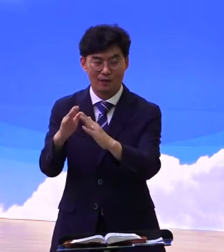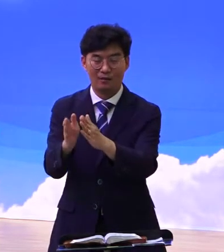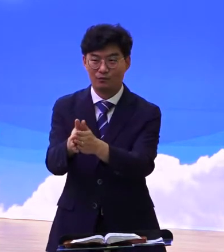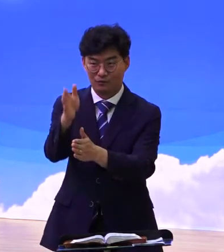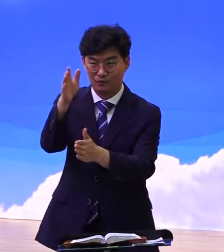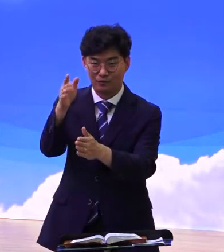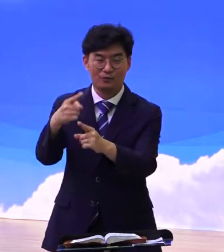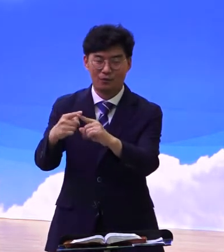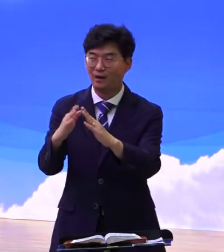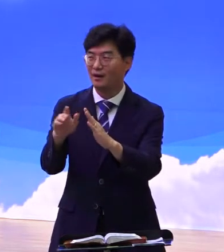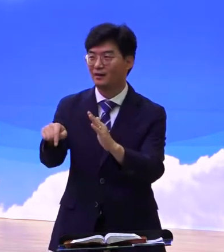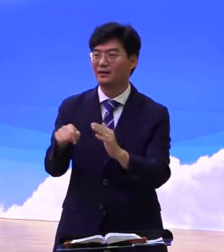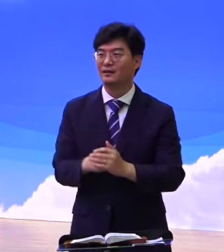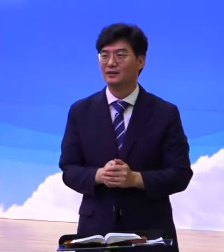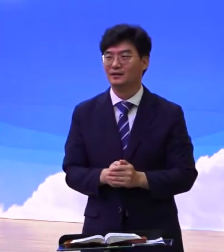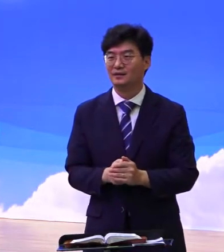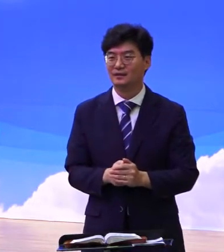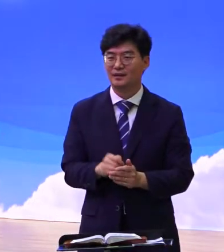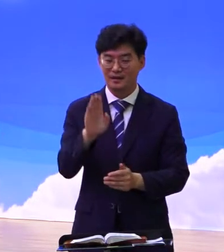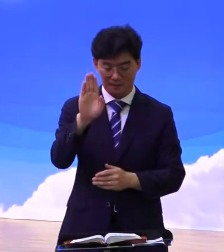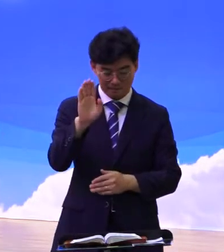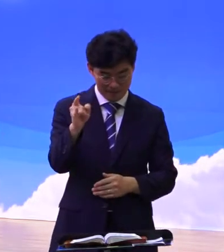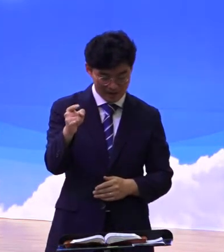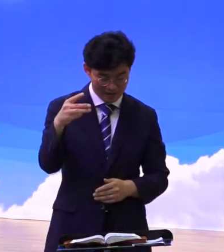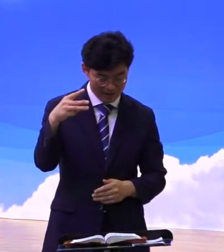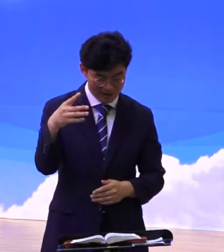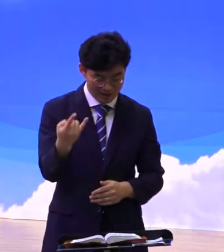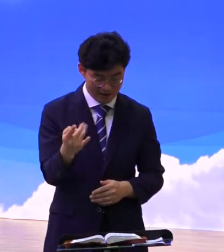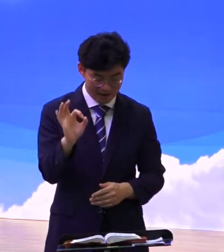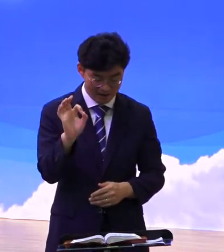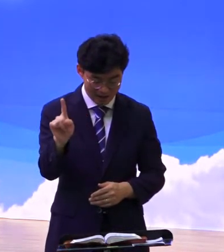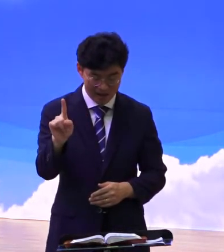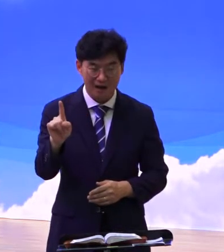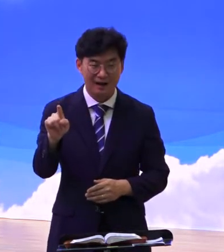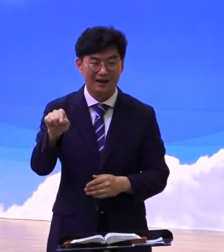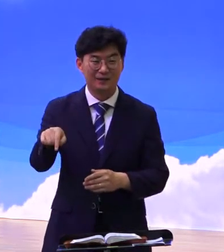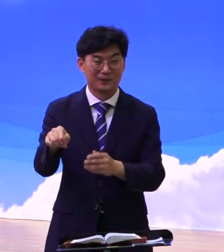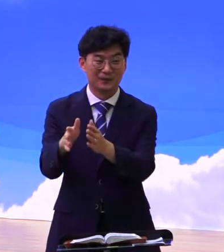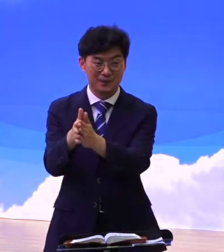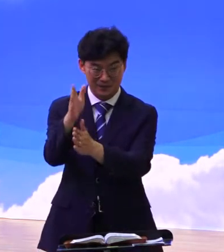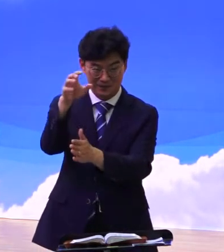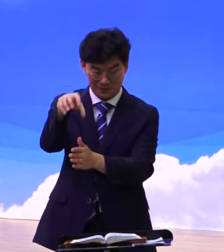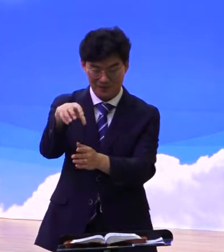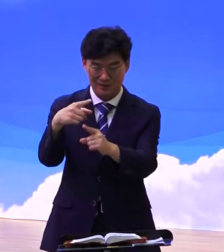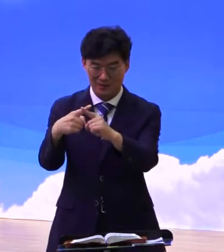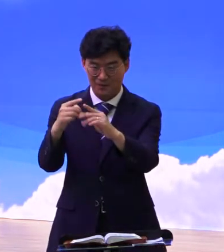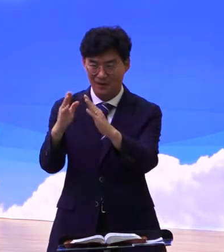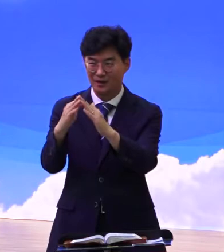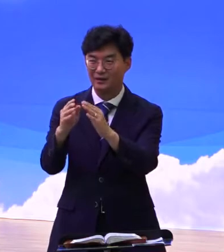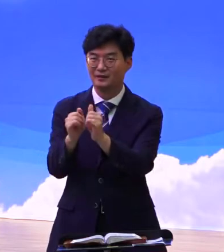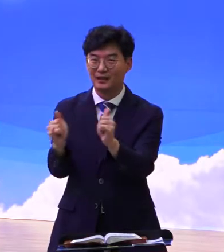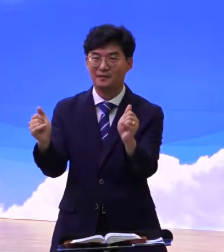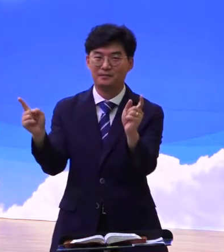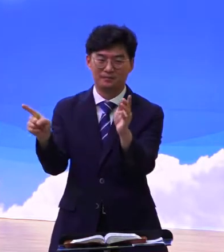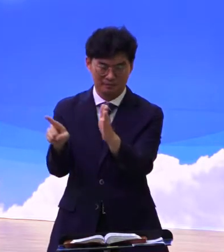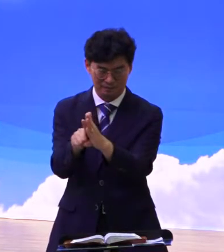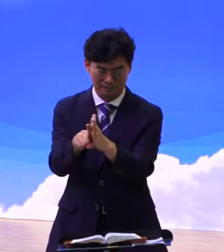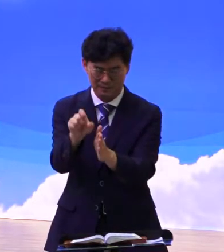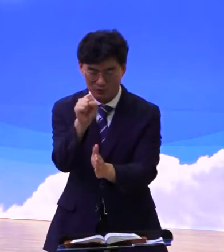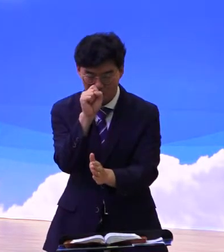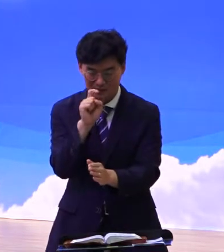여러분 한번 생각해 보십시오. 바울이 여기까지 오면서 1차 전도여행 그리고 2차 전도여행을 하면서